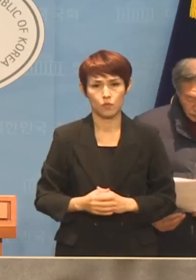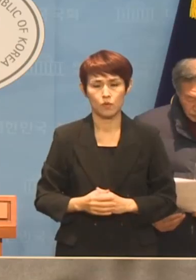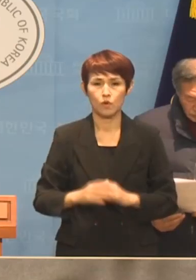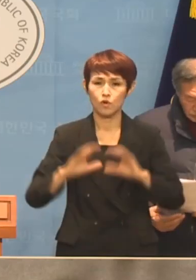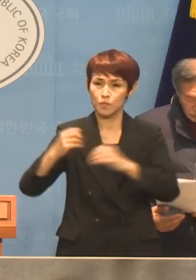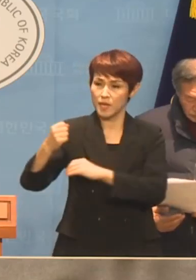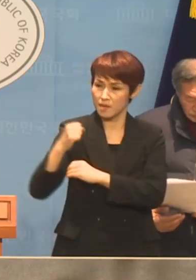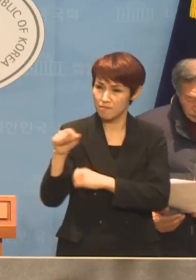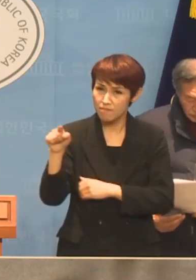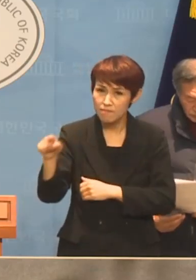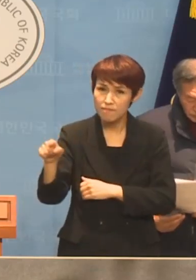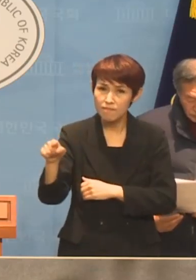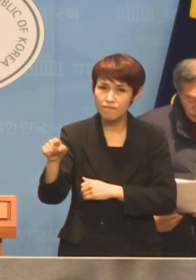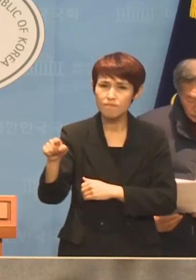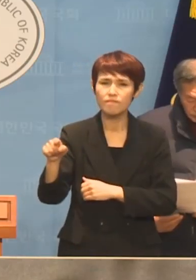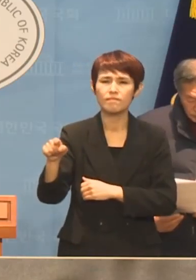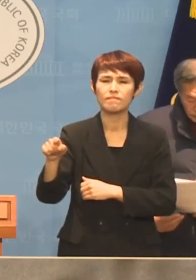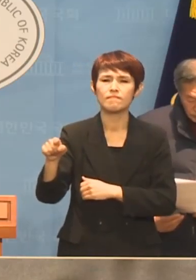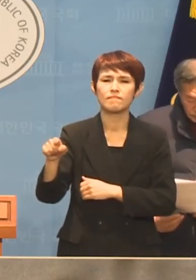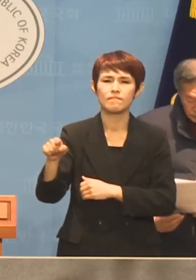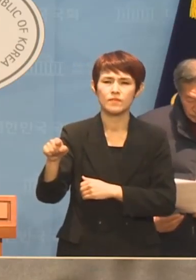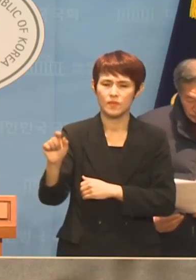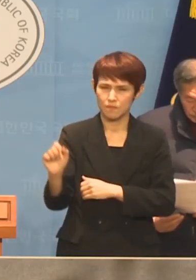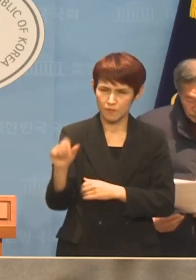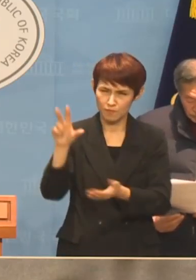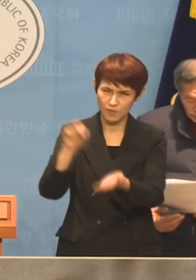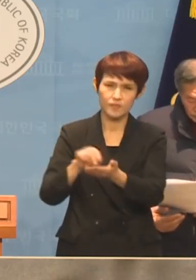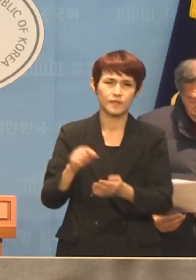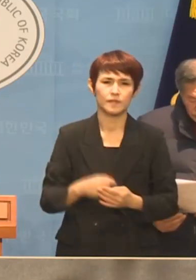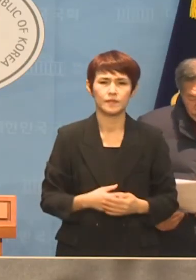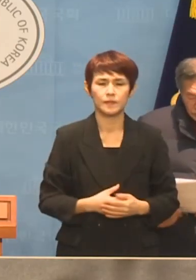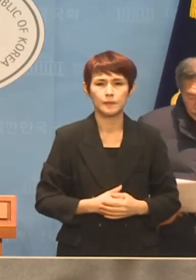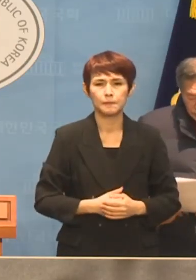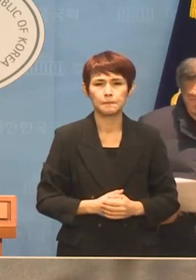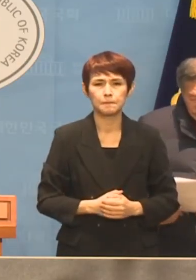바로 이런 내란의 오래된 원흉이다.